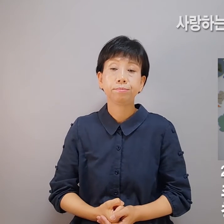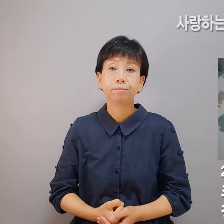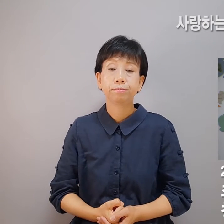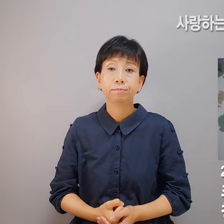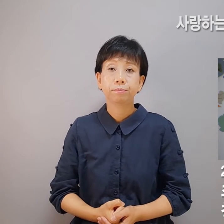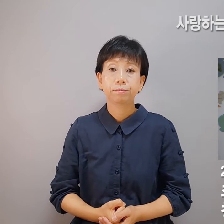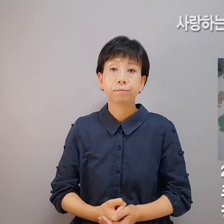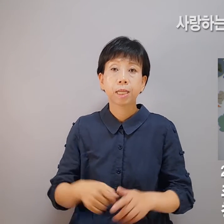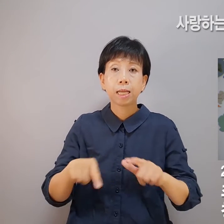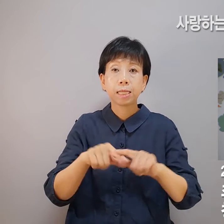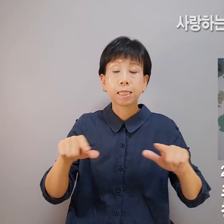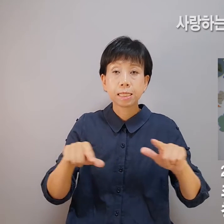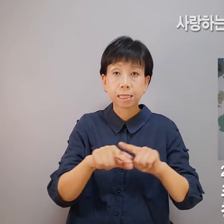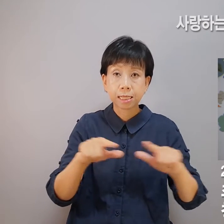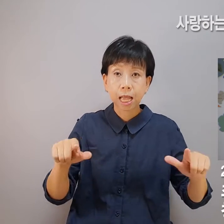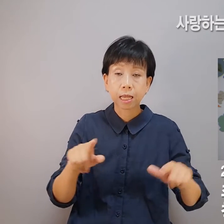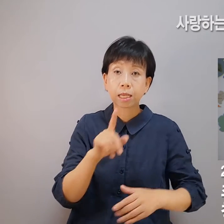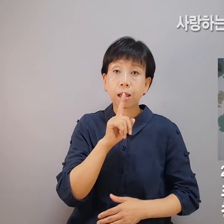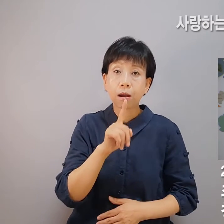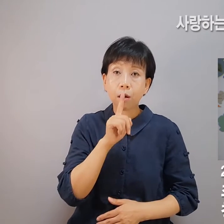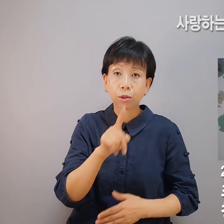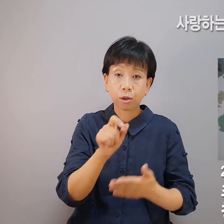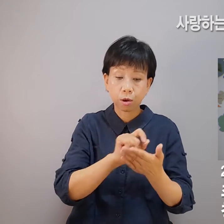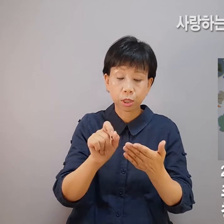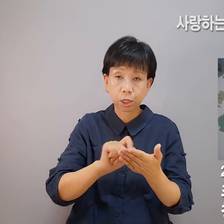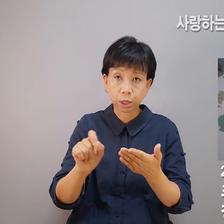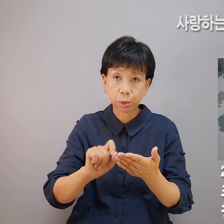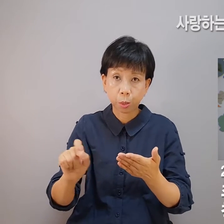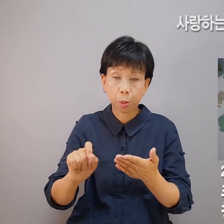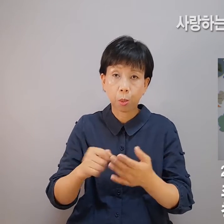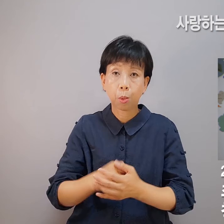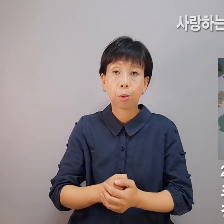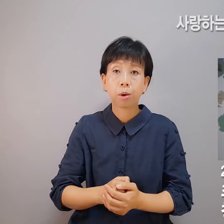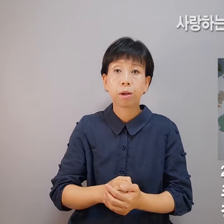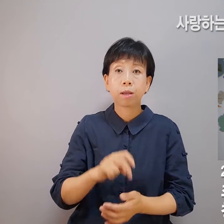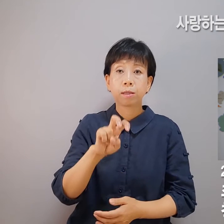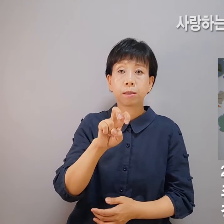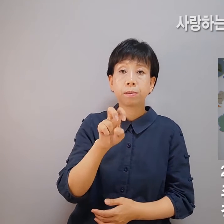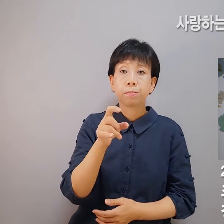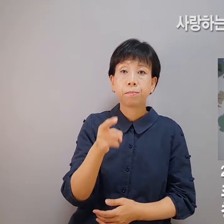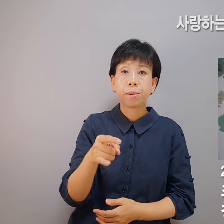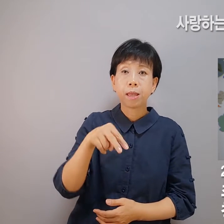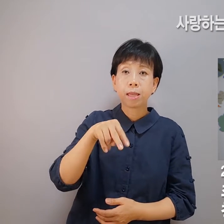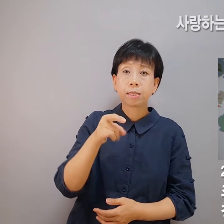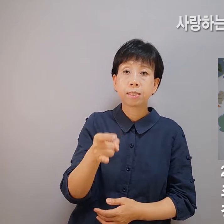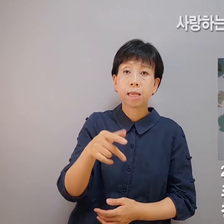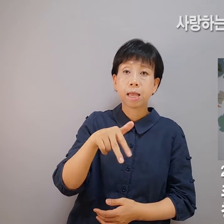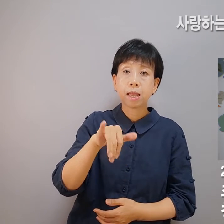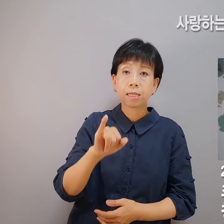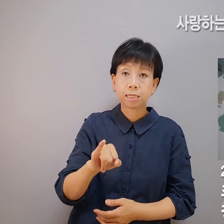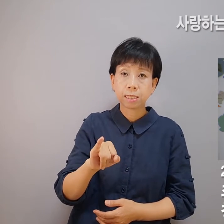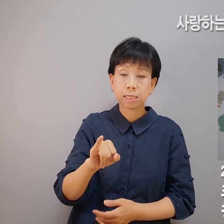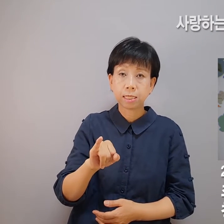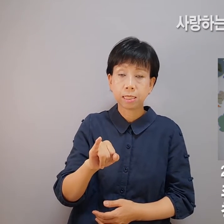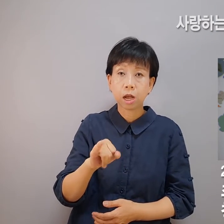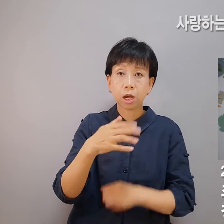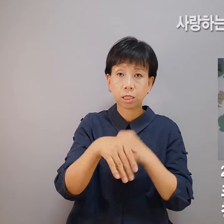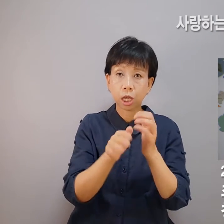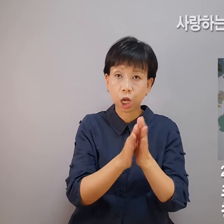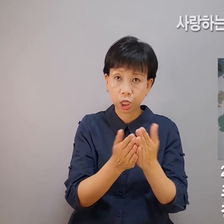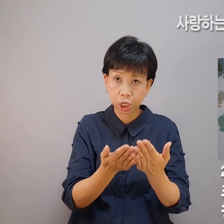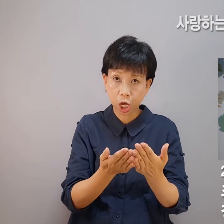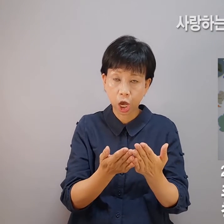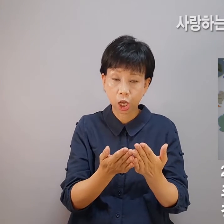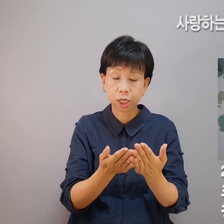언어로 기록된 유진 피터슨의 메시지 성경을 한번 참고해 보면 이 유진 피터슨의 메시지